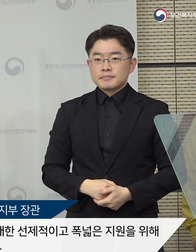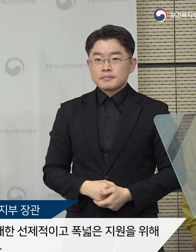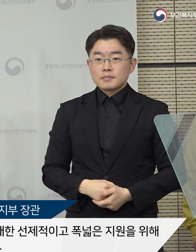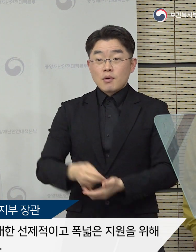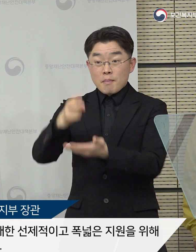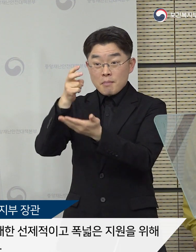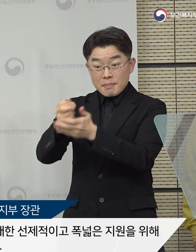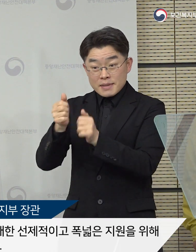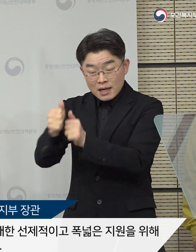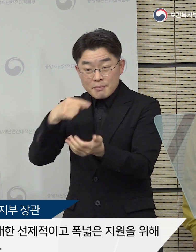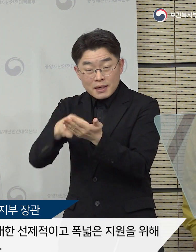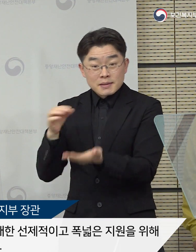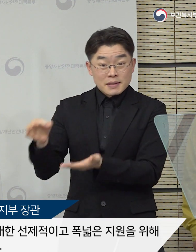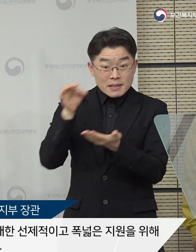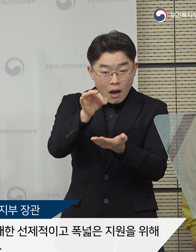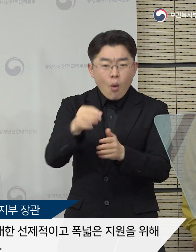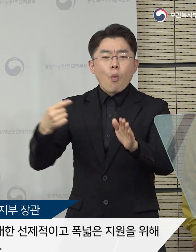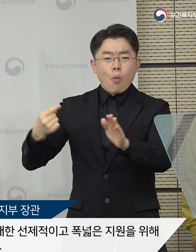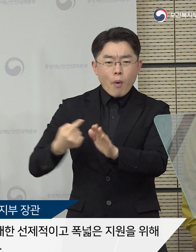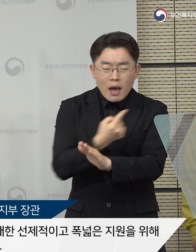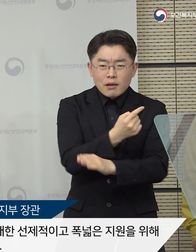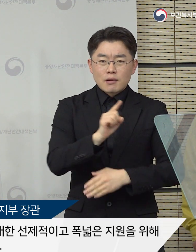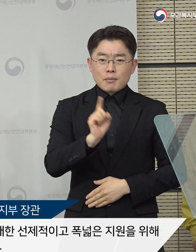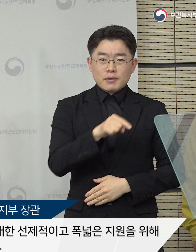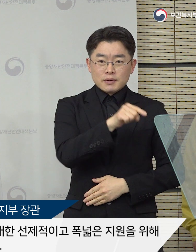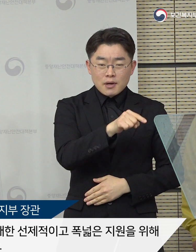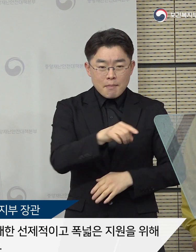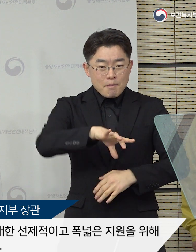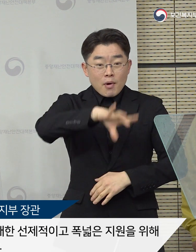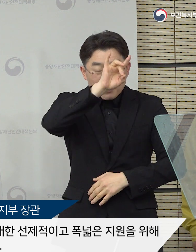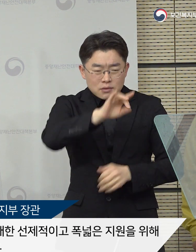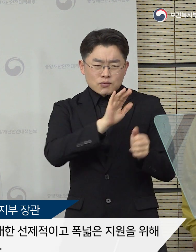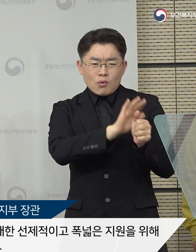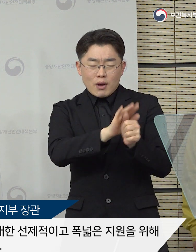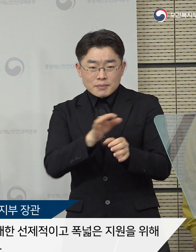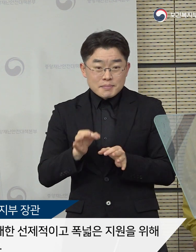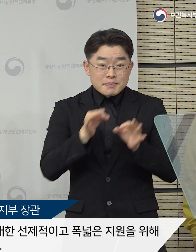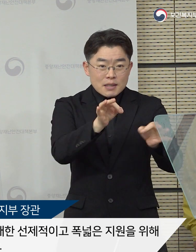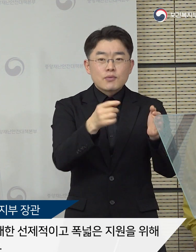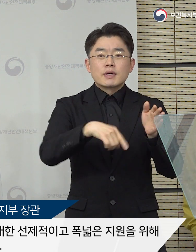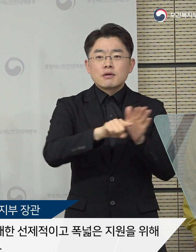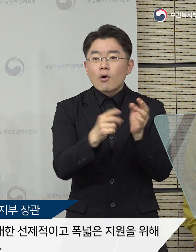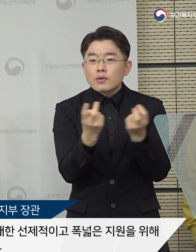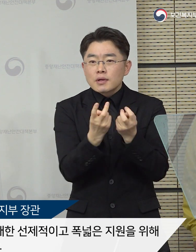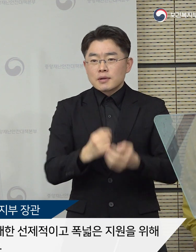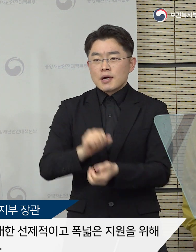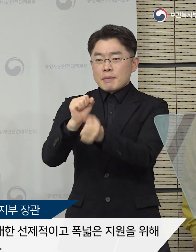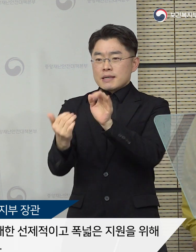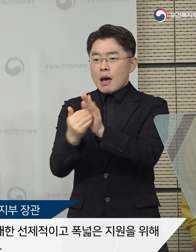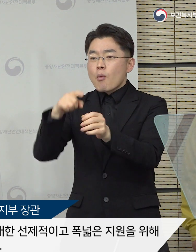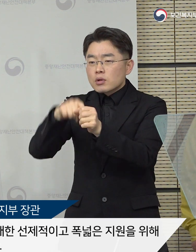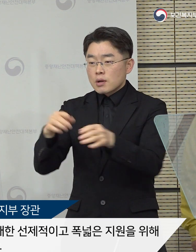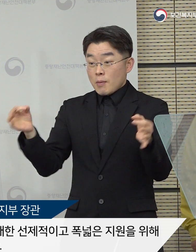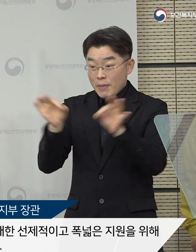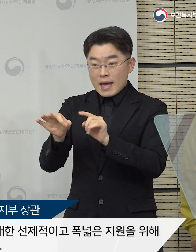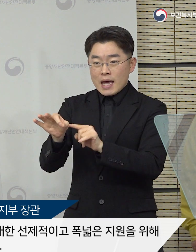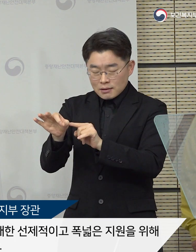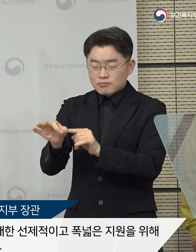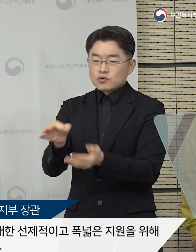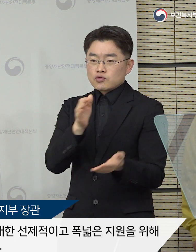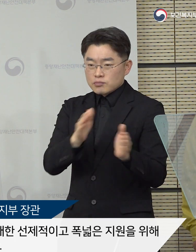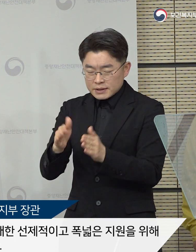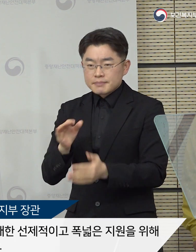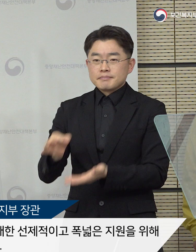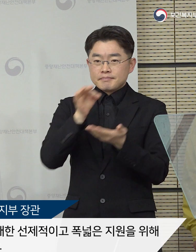외에 소상공인에 대한 선제적이고 폭넓은 지원을 위해 방역지원금을 신설하여 지원에 나설